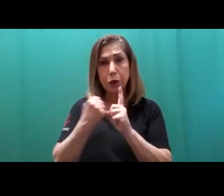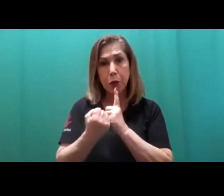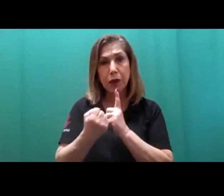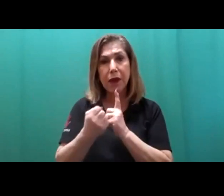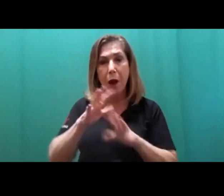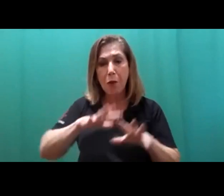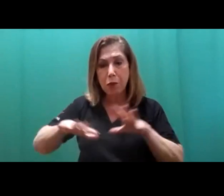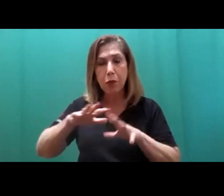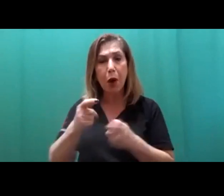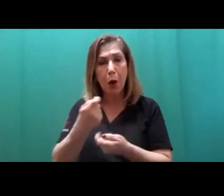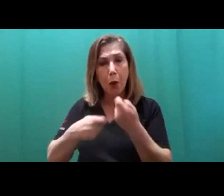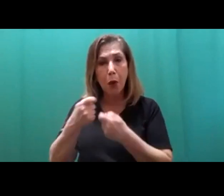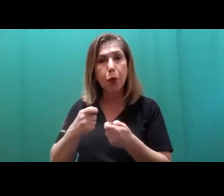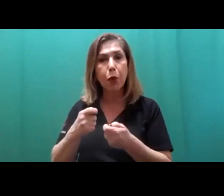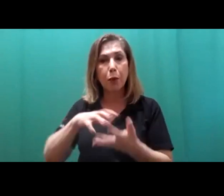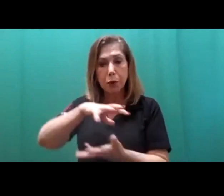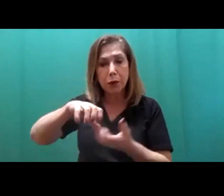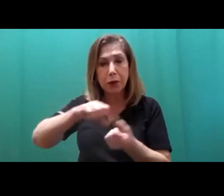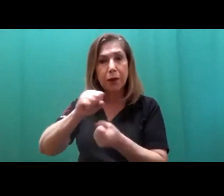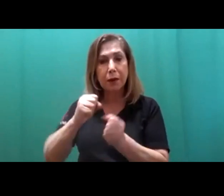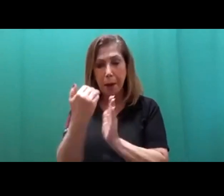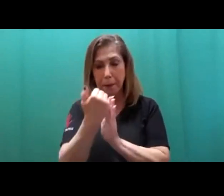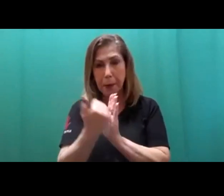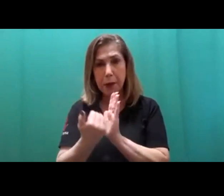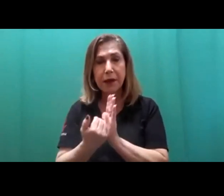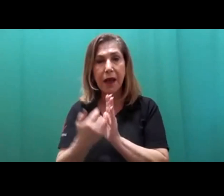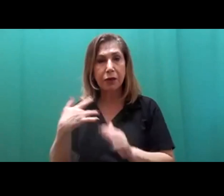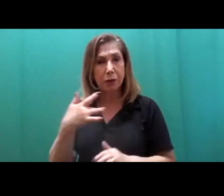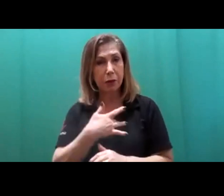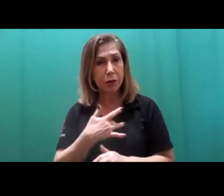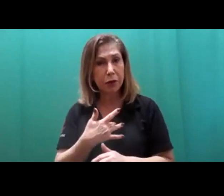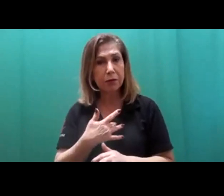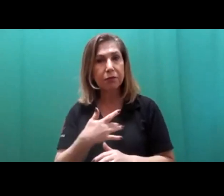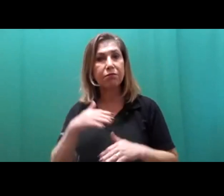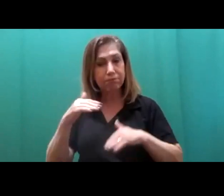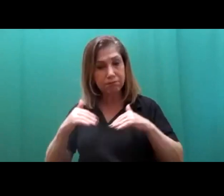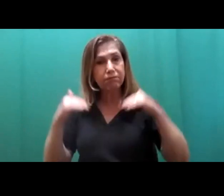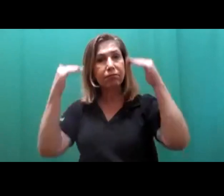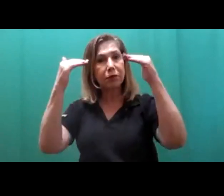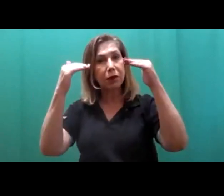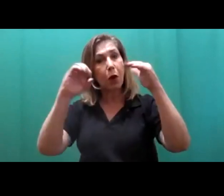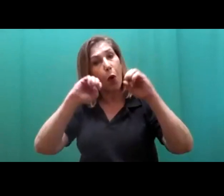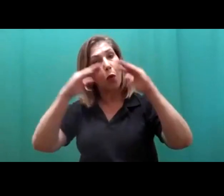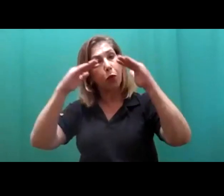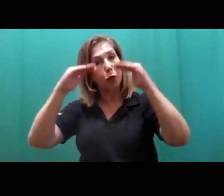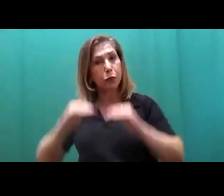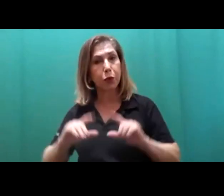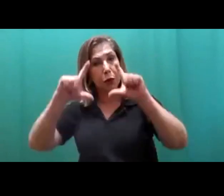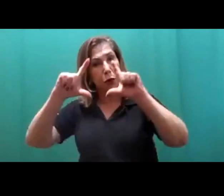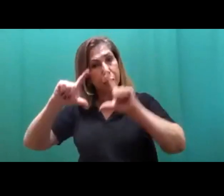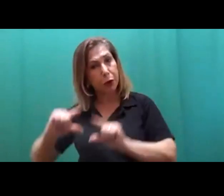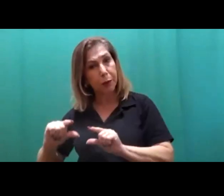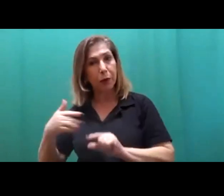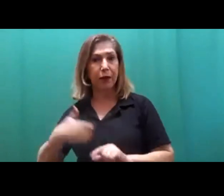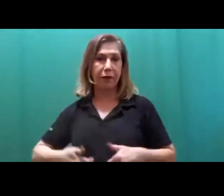econômico, insustentabilidade, processos de impacto em saúde, ela vai avançar ou ela vai diminuir. O mesmo acontece